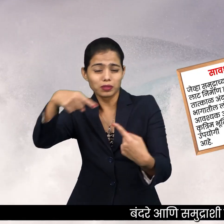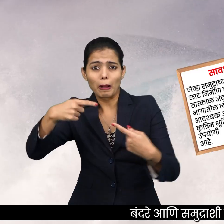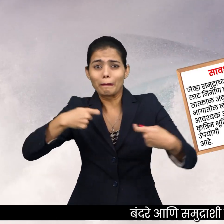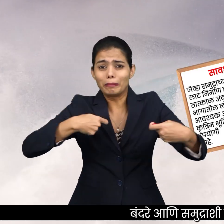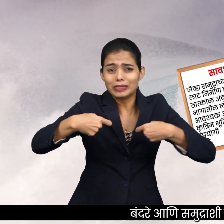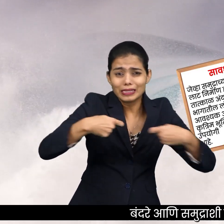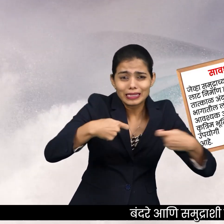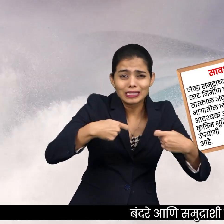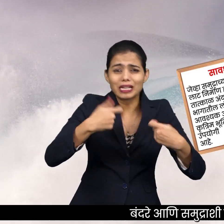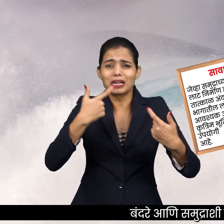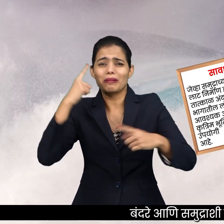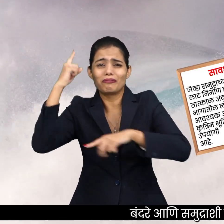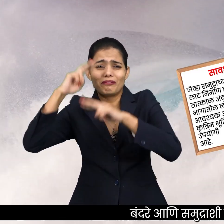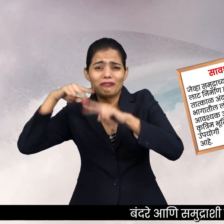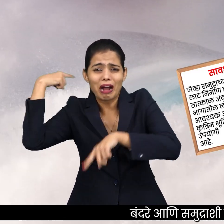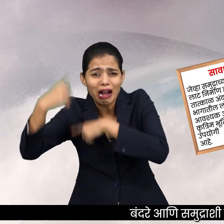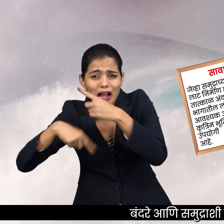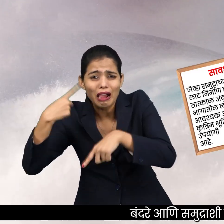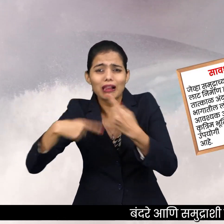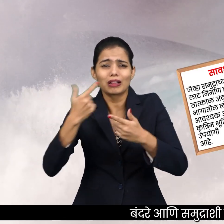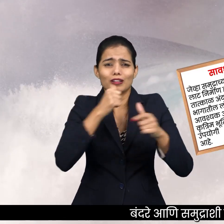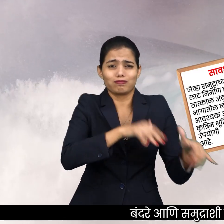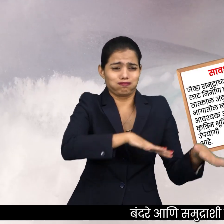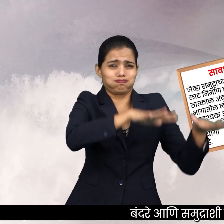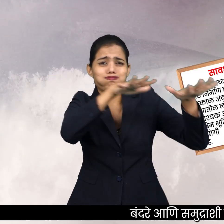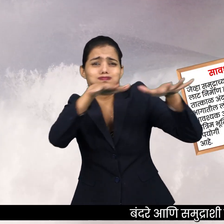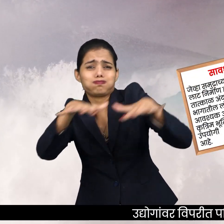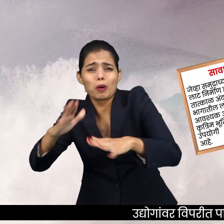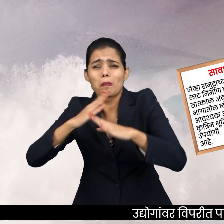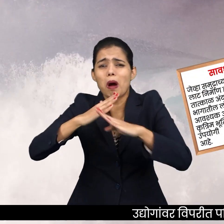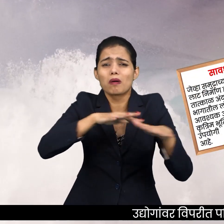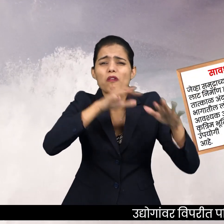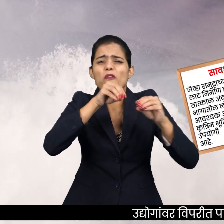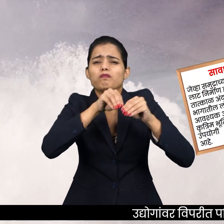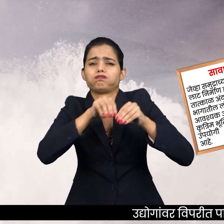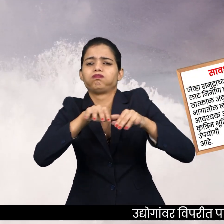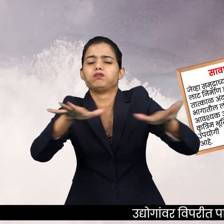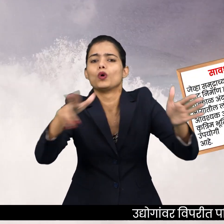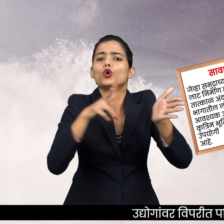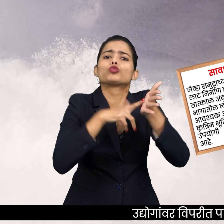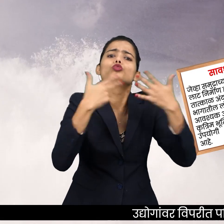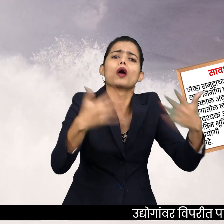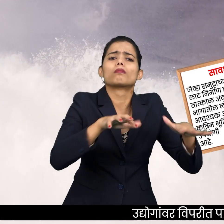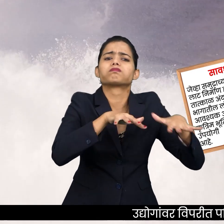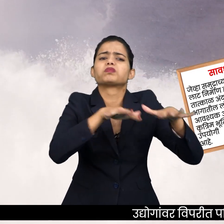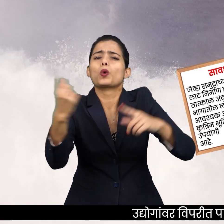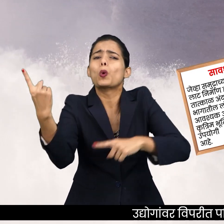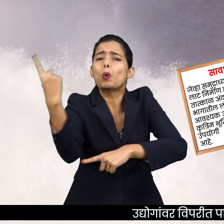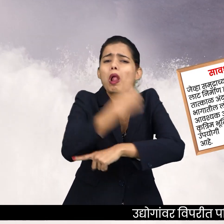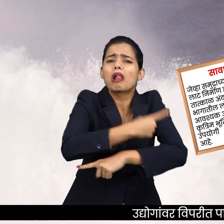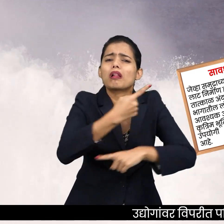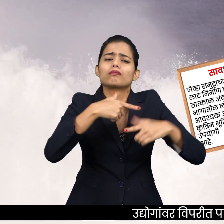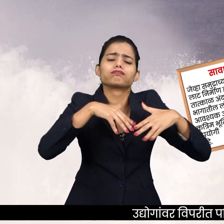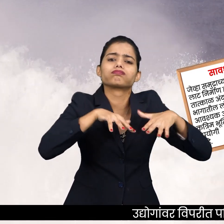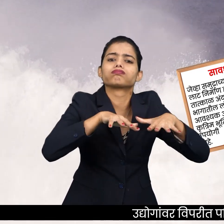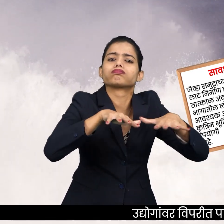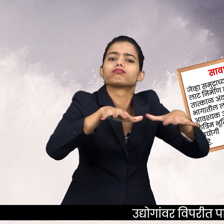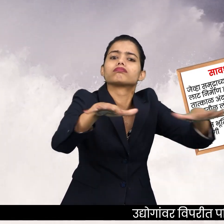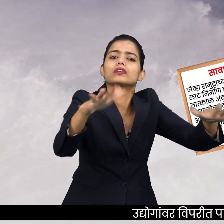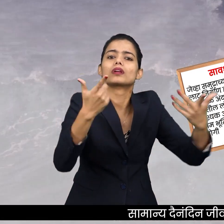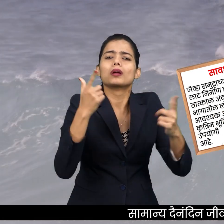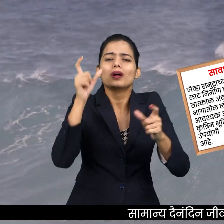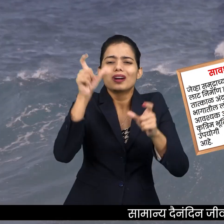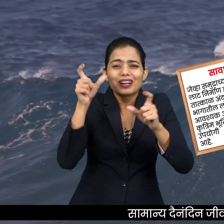पाचवा, बंदरे आणि समुद्रांशी संबंधित व्यवसाय उद्योगांवर विपरीत परिणाम होतो आणि